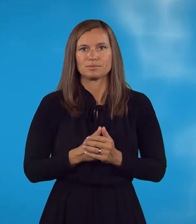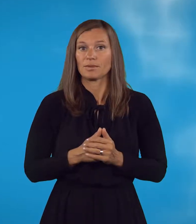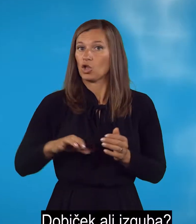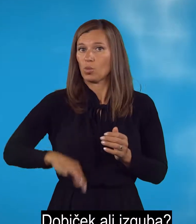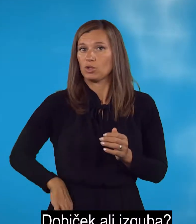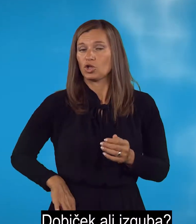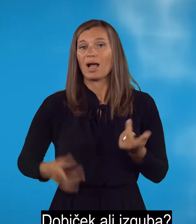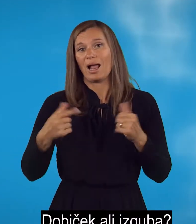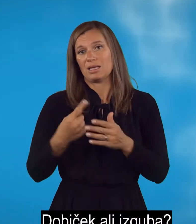Dobiček ali izguba?